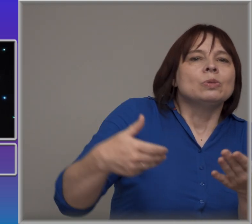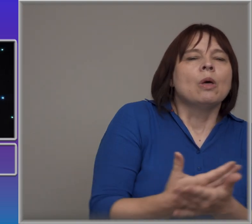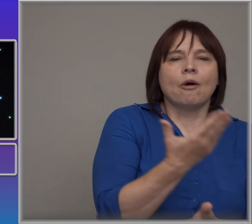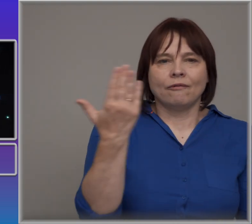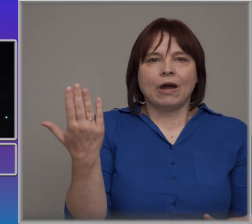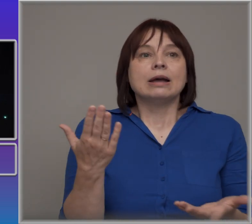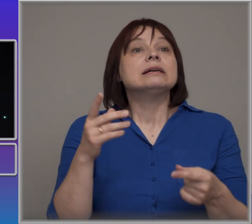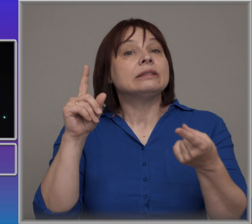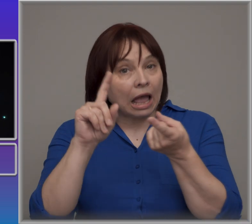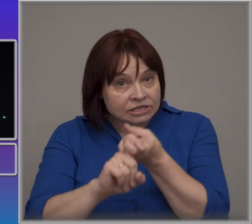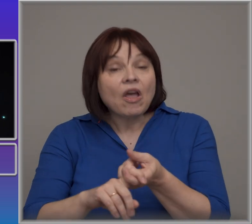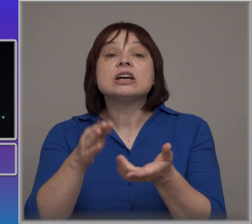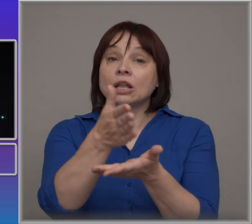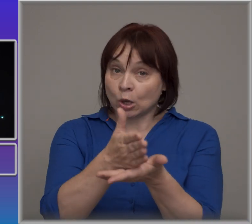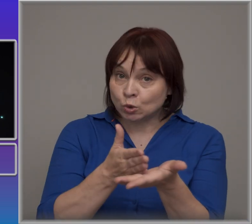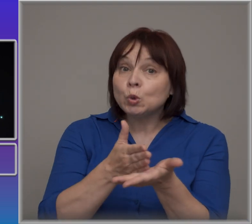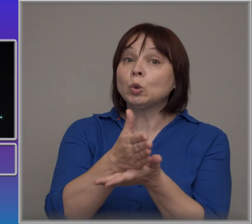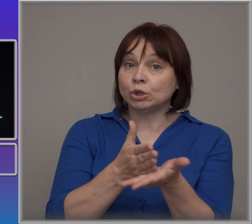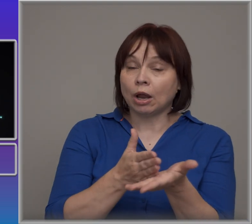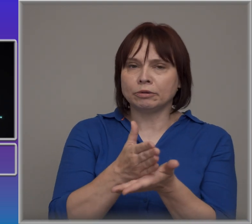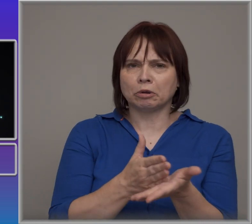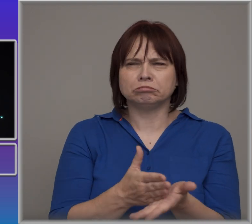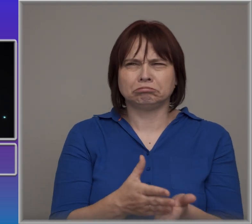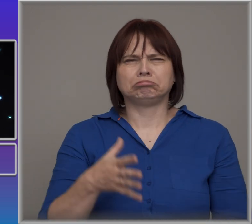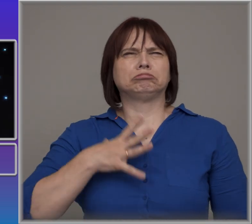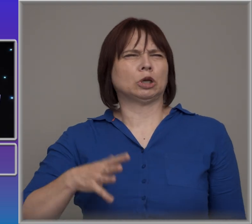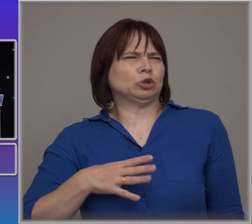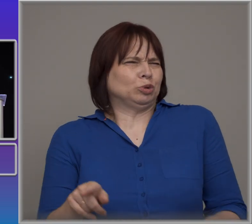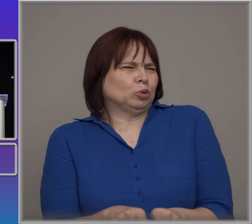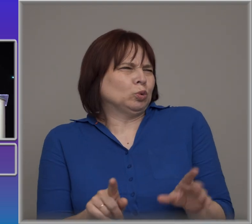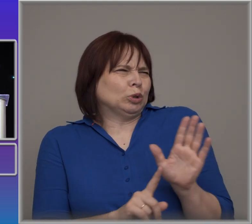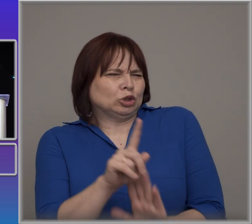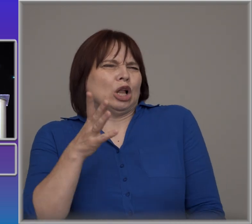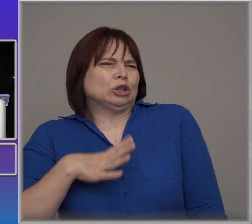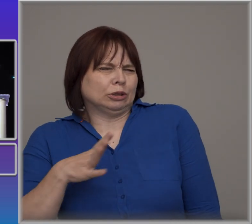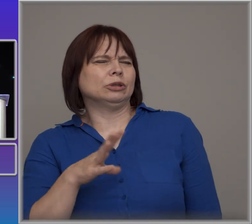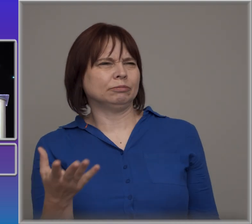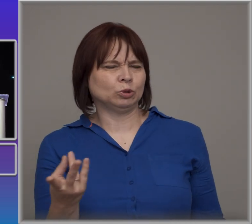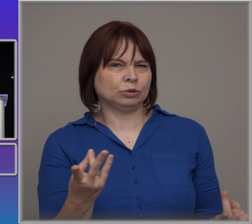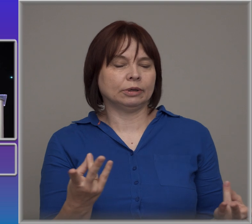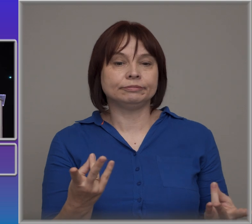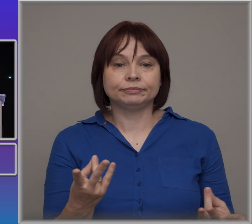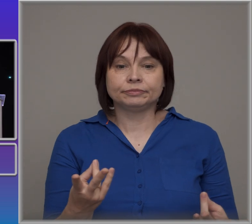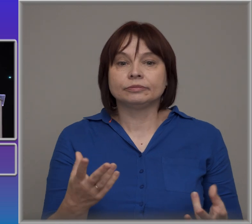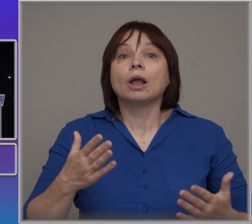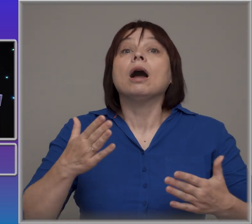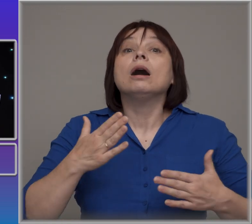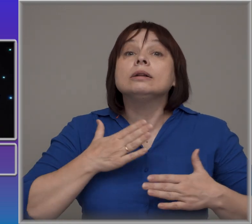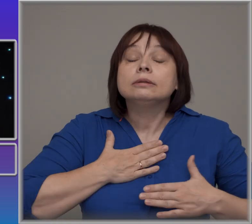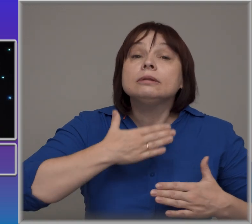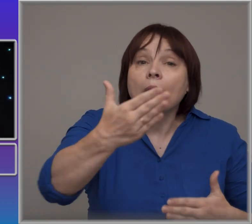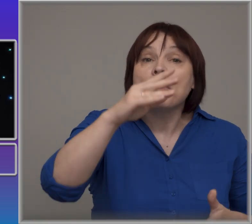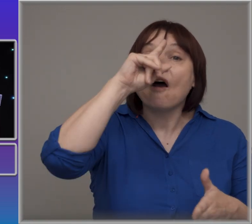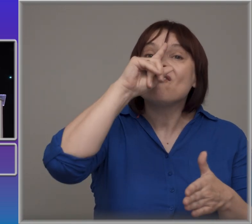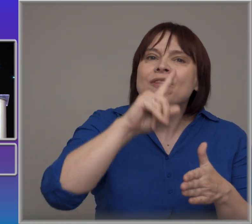о сотворении мира, приводится 21 раз, 21 раз глаголы еврейского